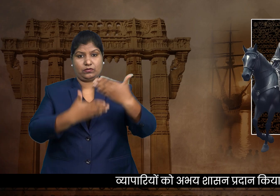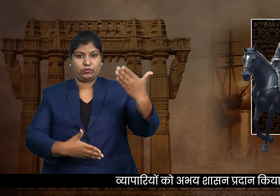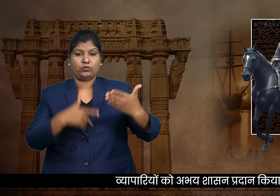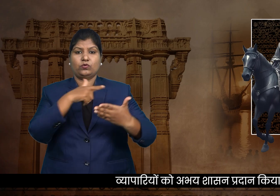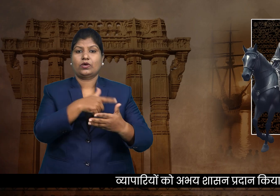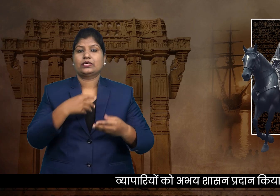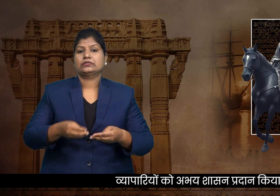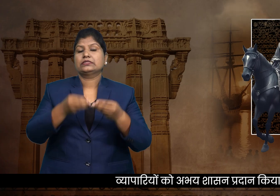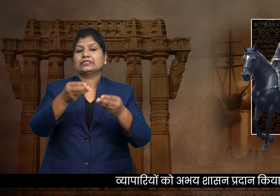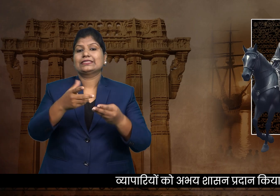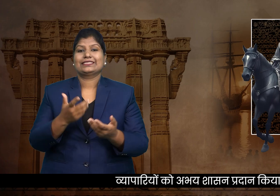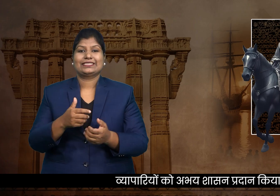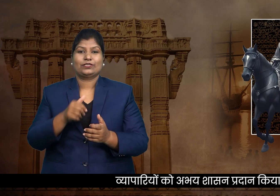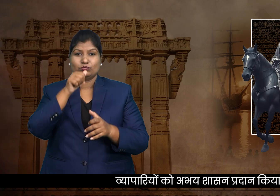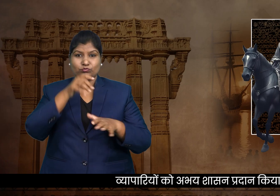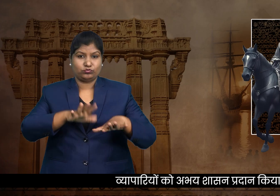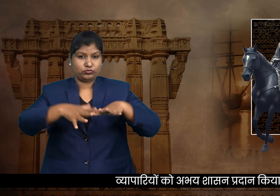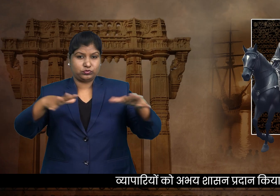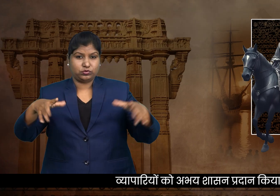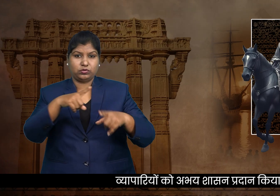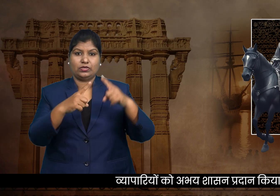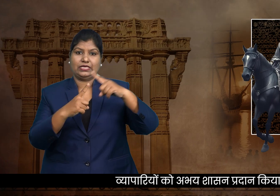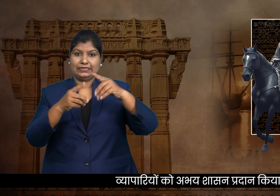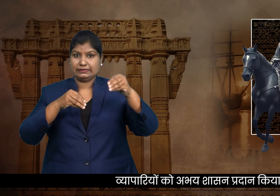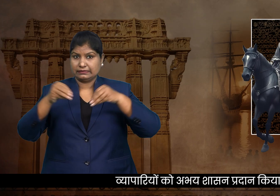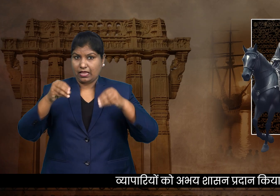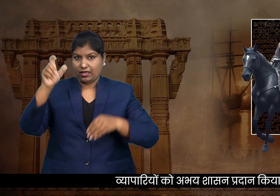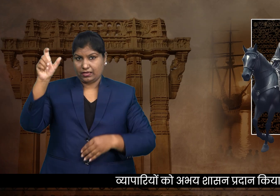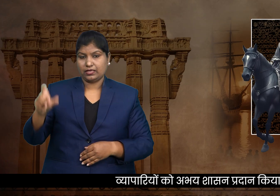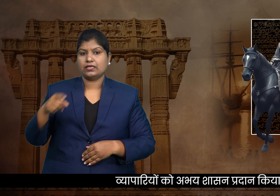को अभय शासन प्रदान किया।